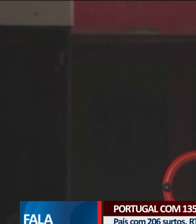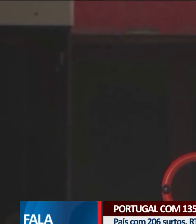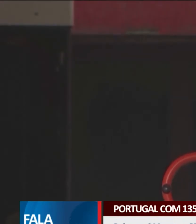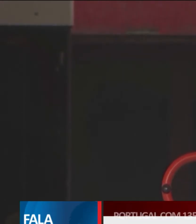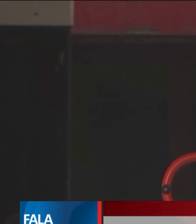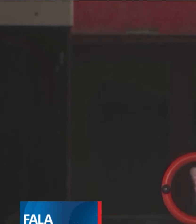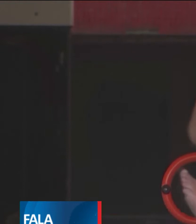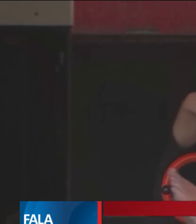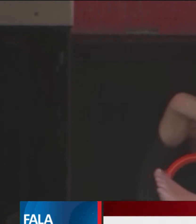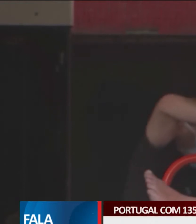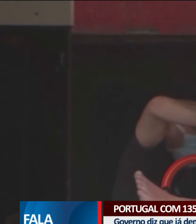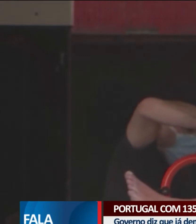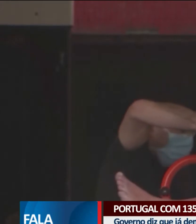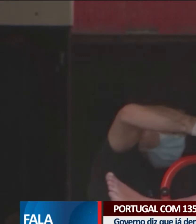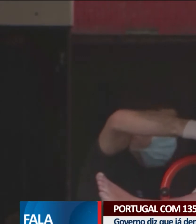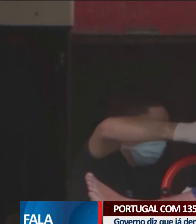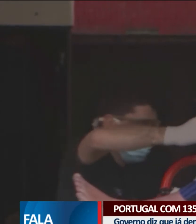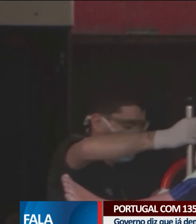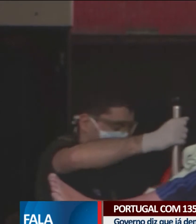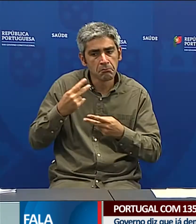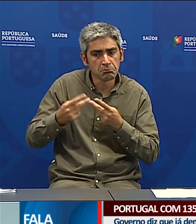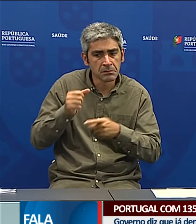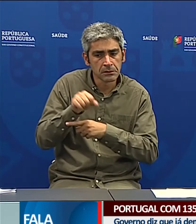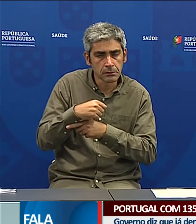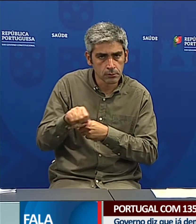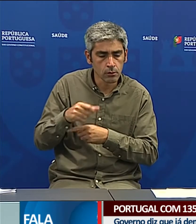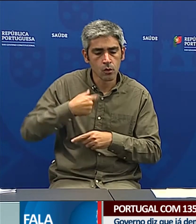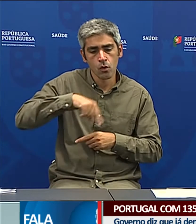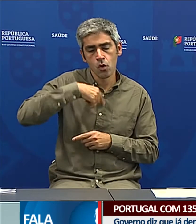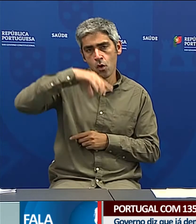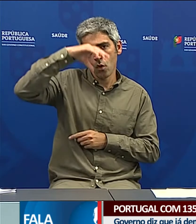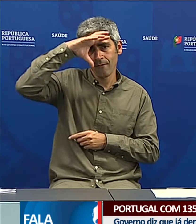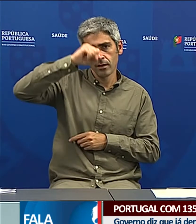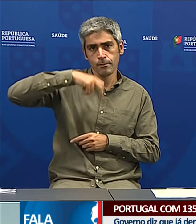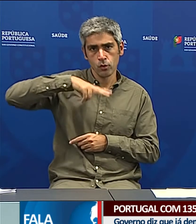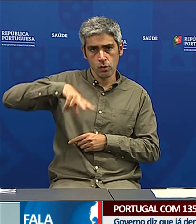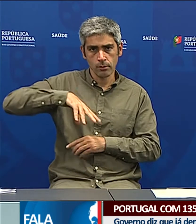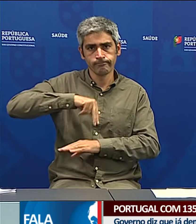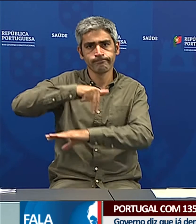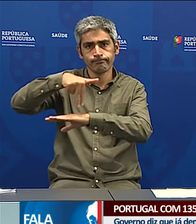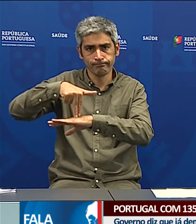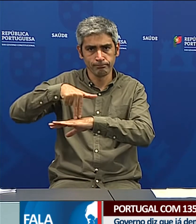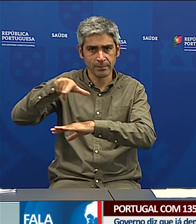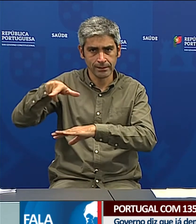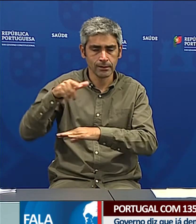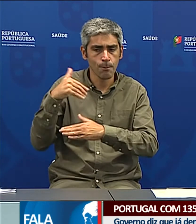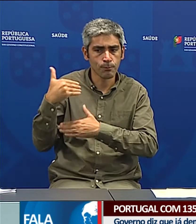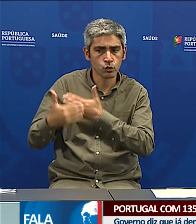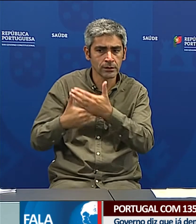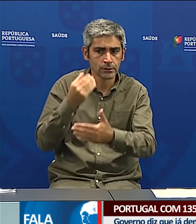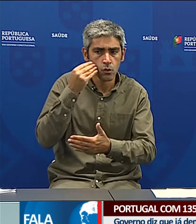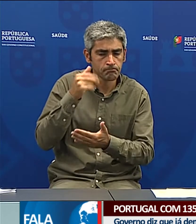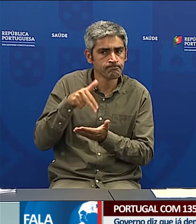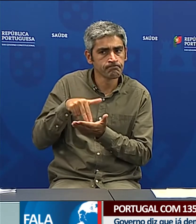Portugal está também em cima do assunto. O governo português tem procurado estar presente em todos estes processos, acompanhar todas